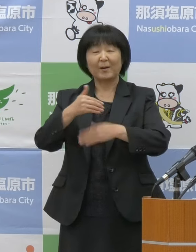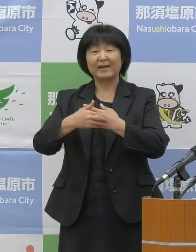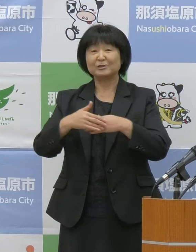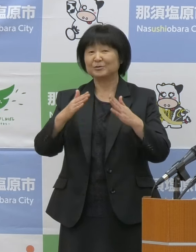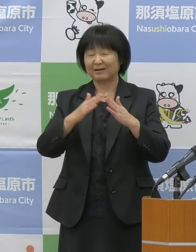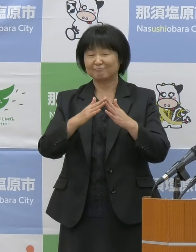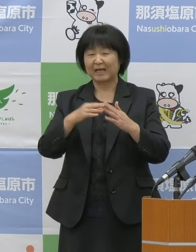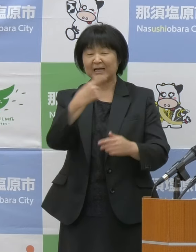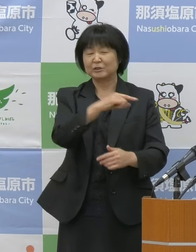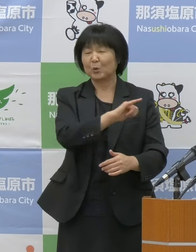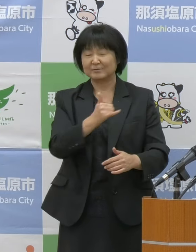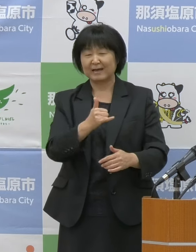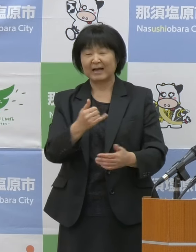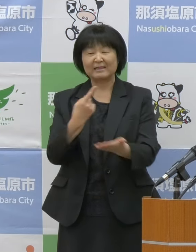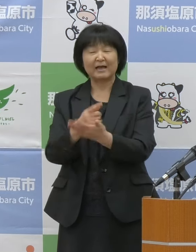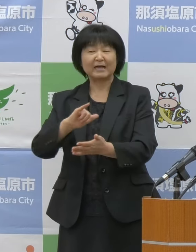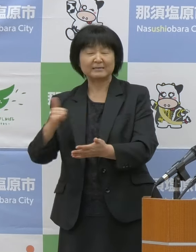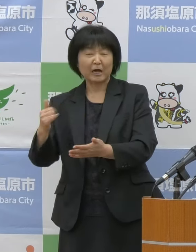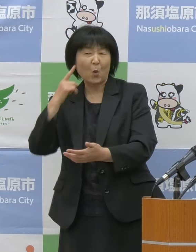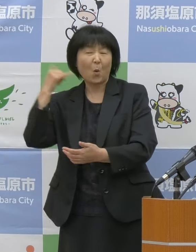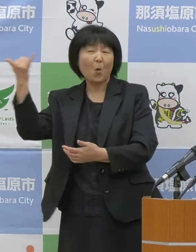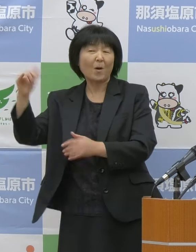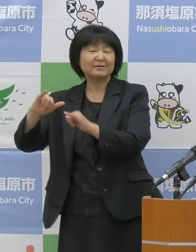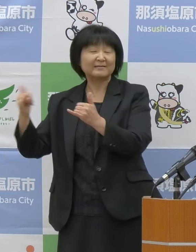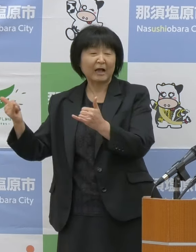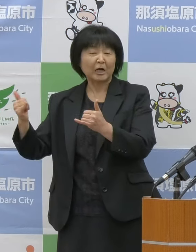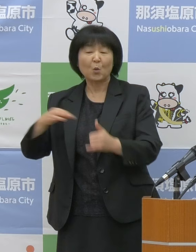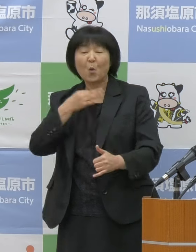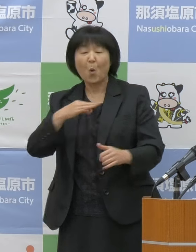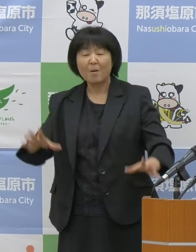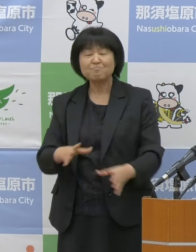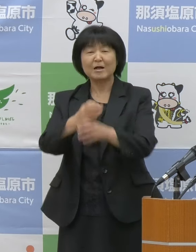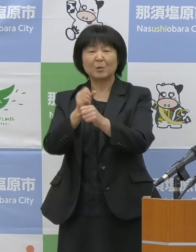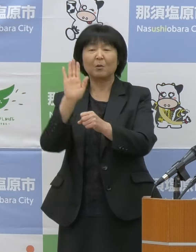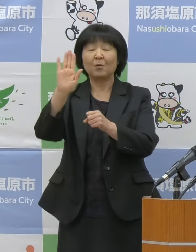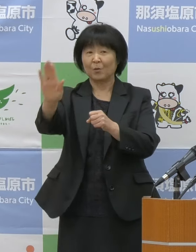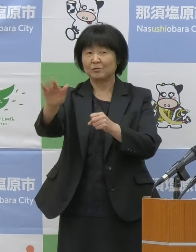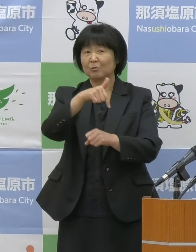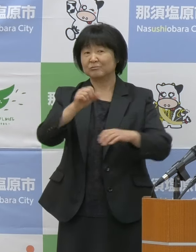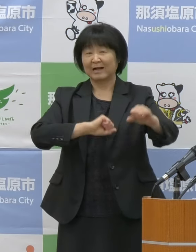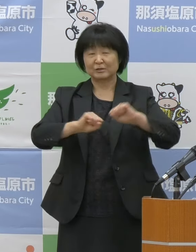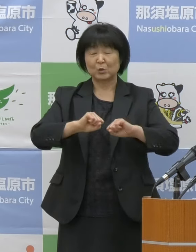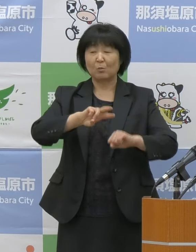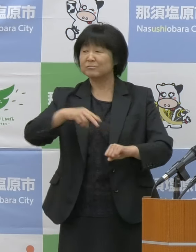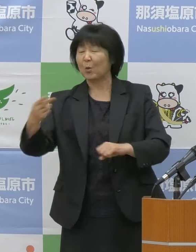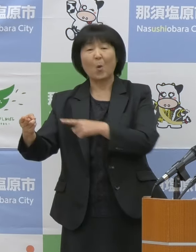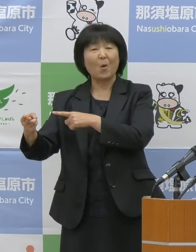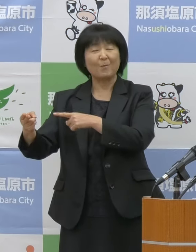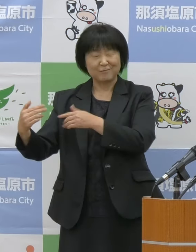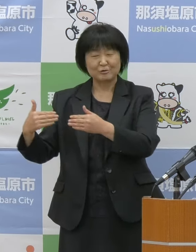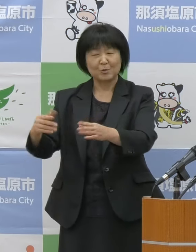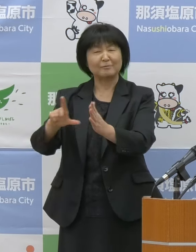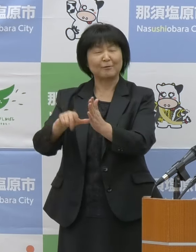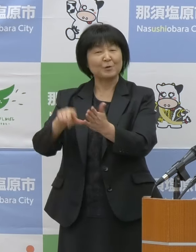者、参加者、保護者の声を取りまとめて、今後の部活動の地域移行を進める上での